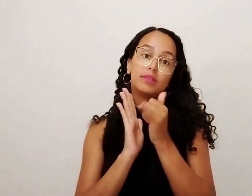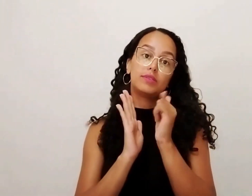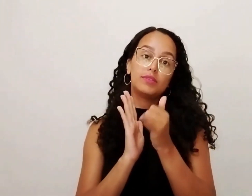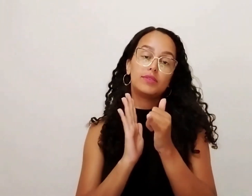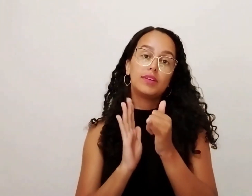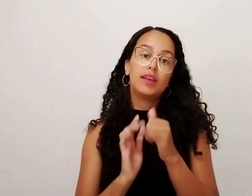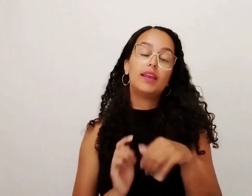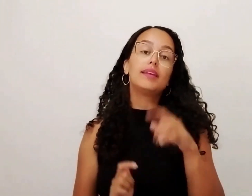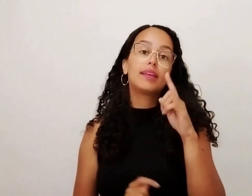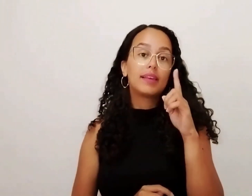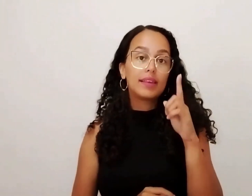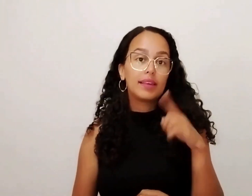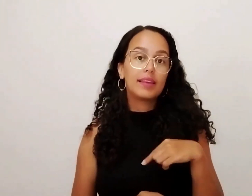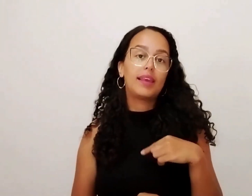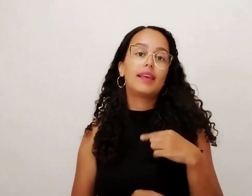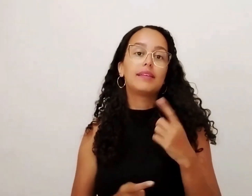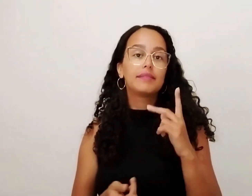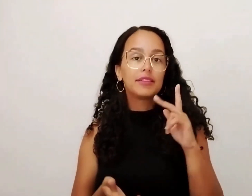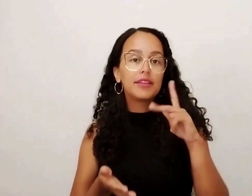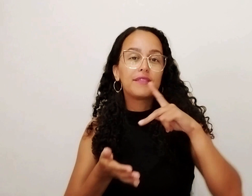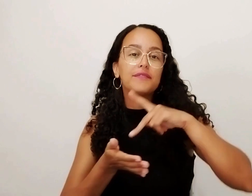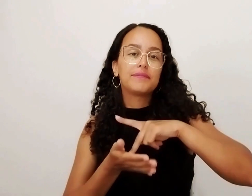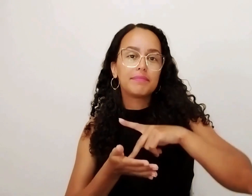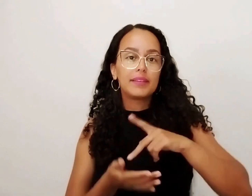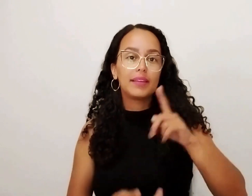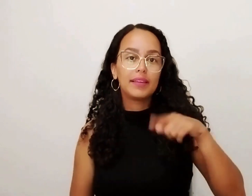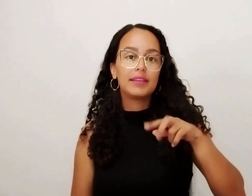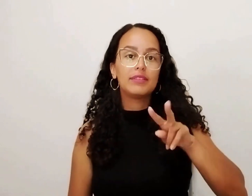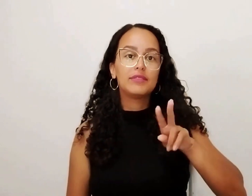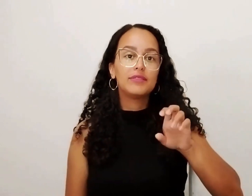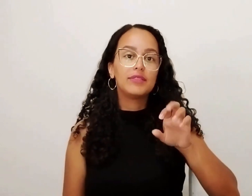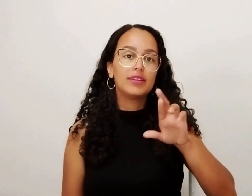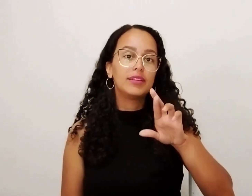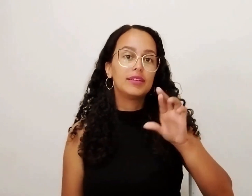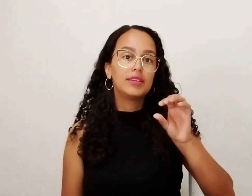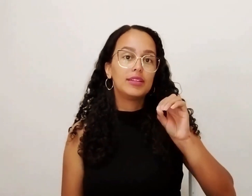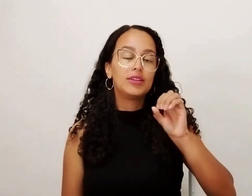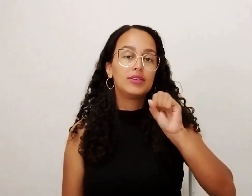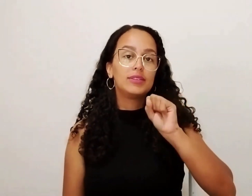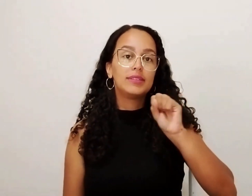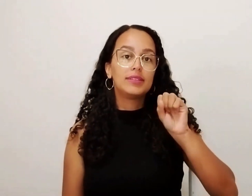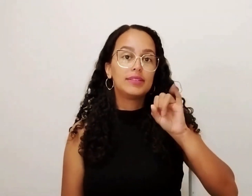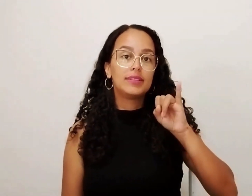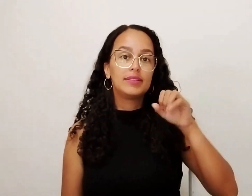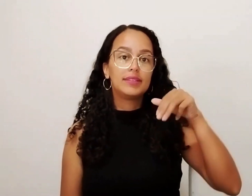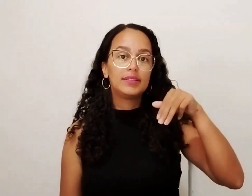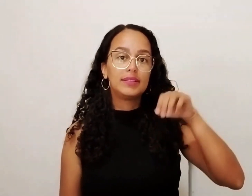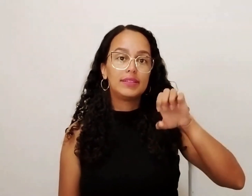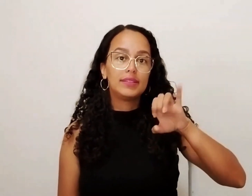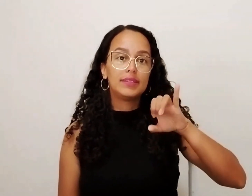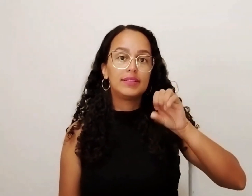O método de construção do romance, como colagem,